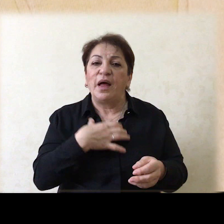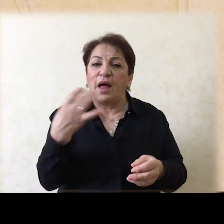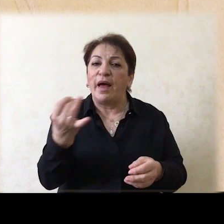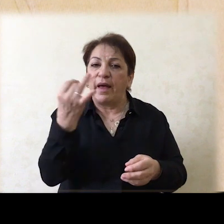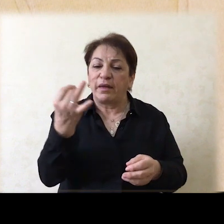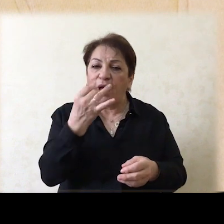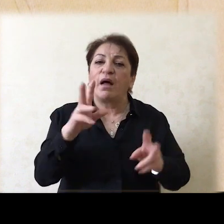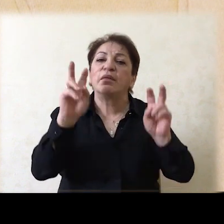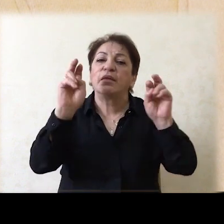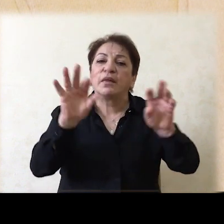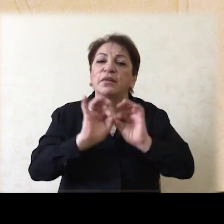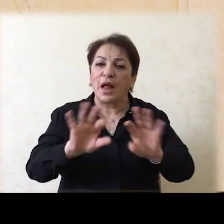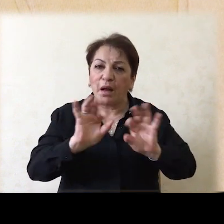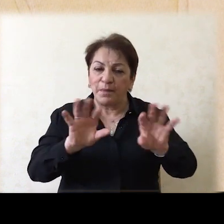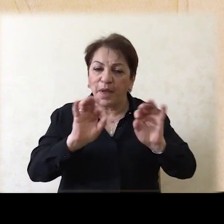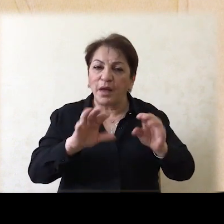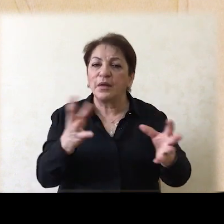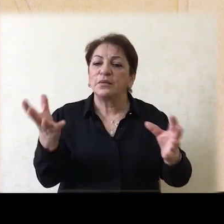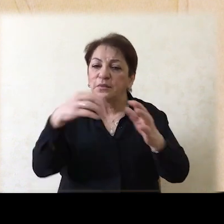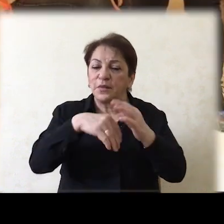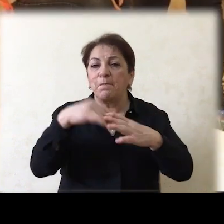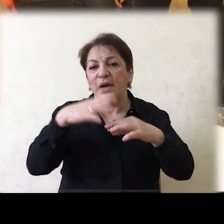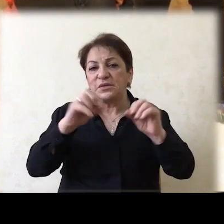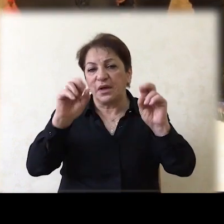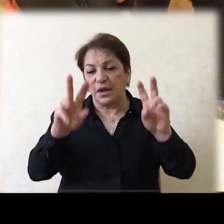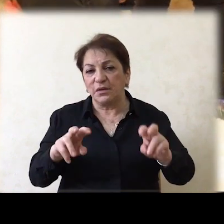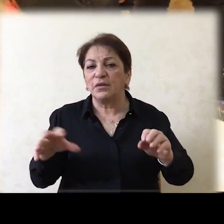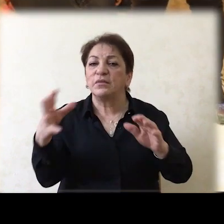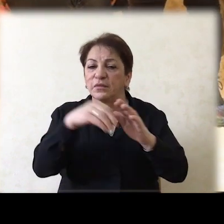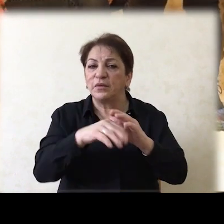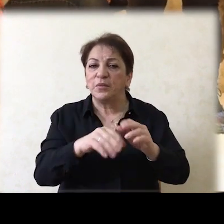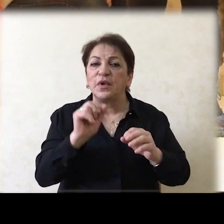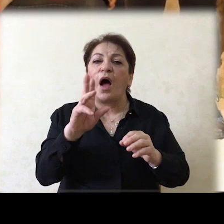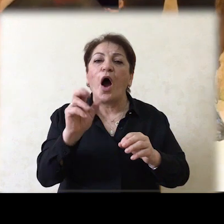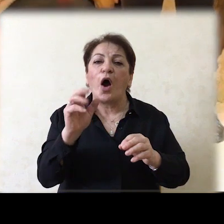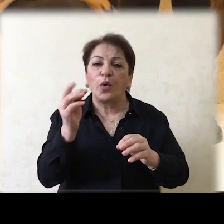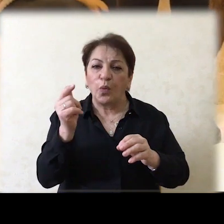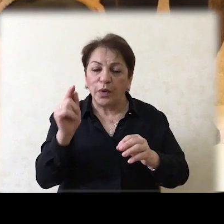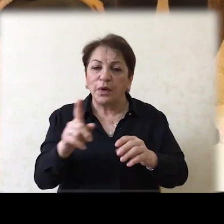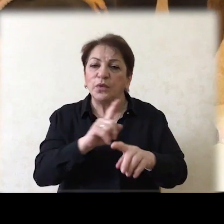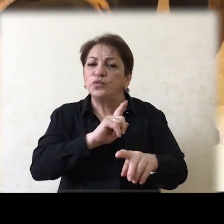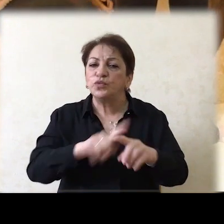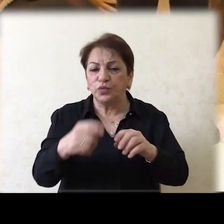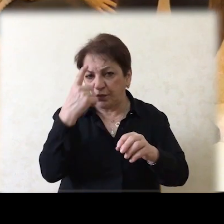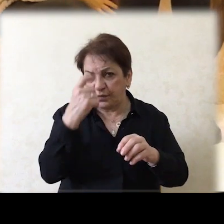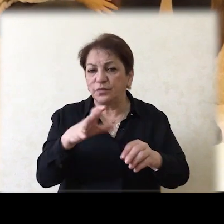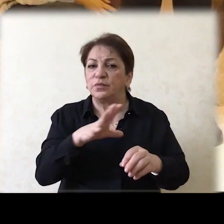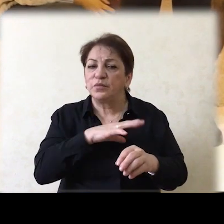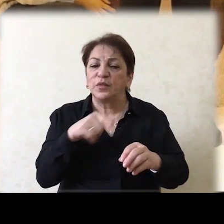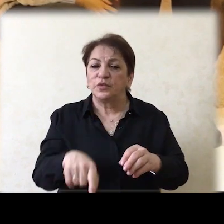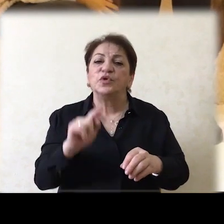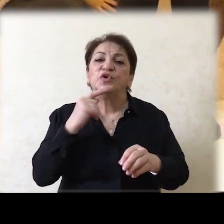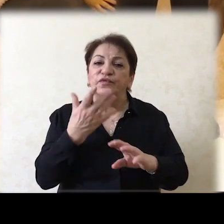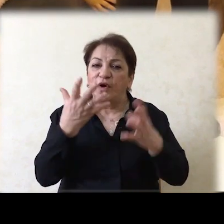հեքիաթաթերապիայի մասնագետի ներգրավմամբ, բայց ակումբը անմիջապես արձագանքեց նաև դժվարի մեր